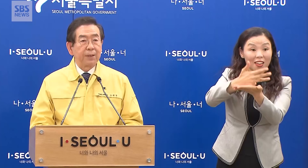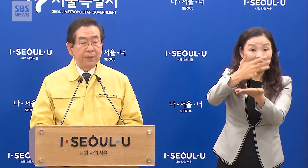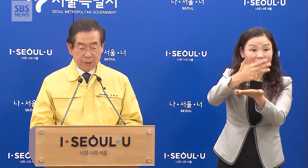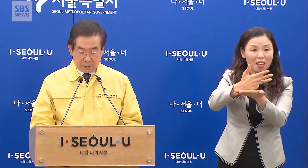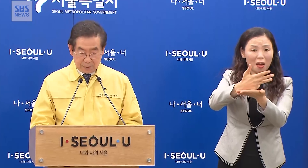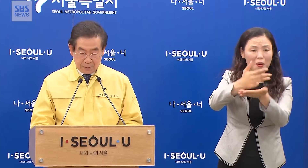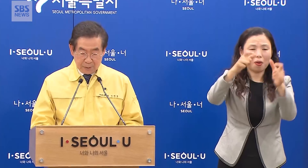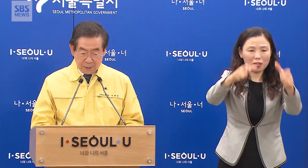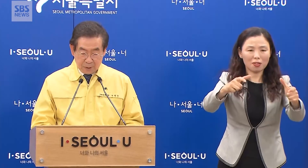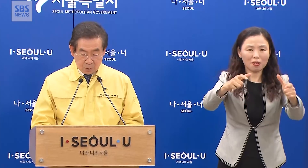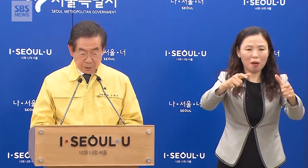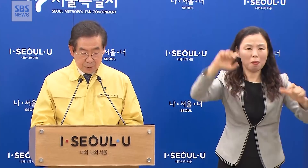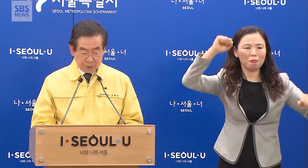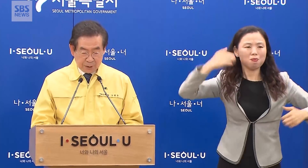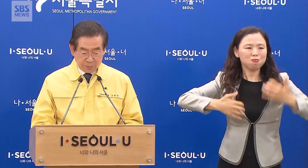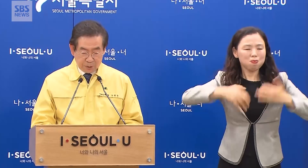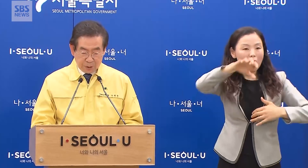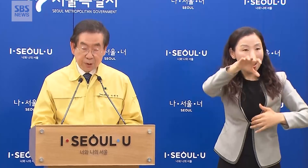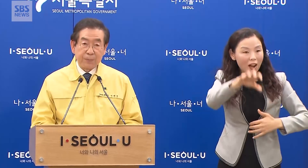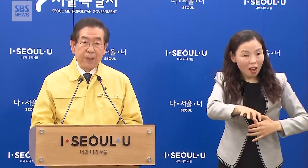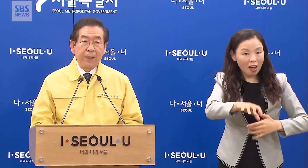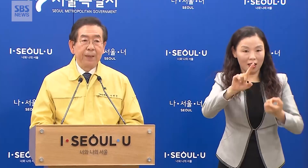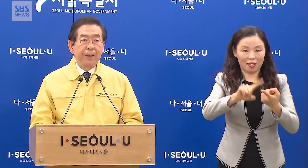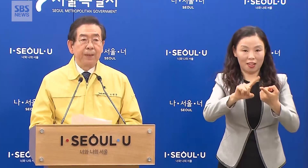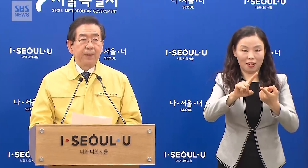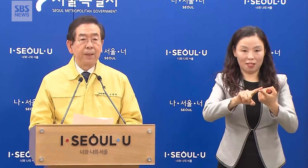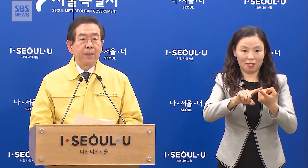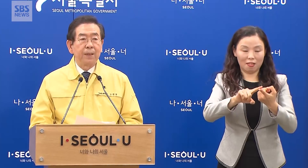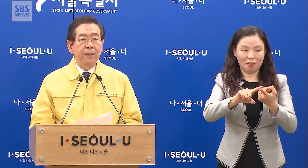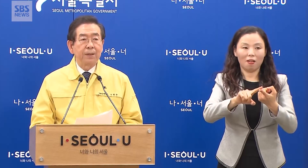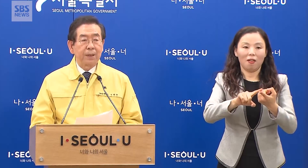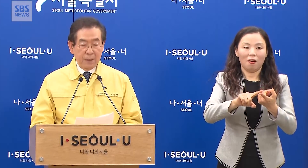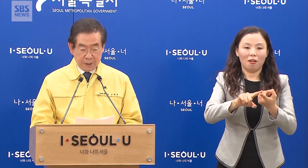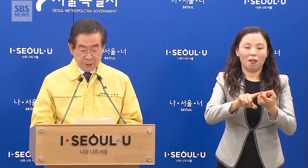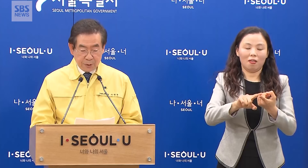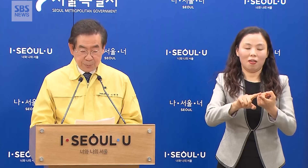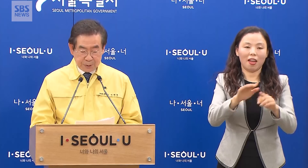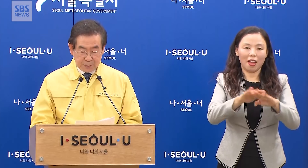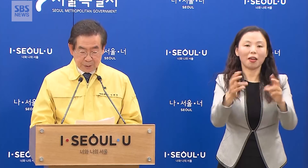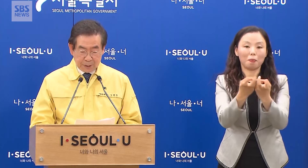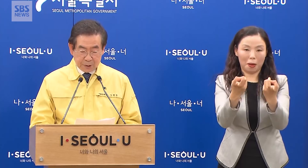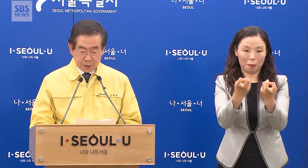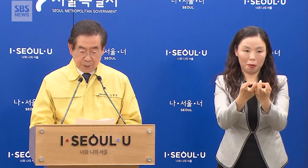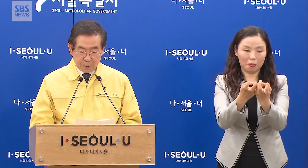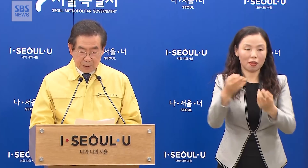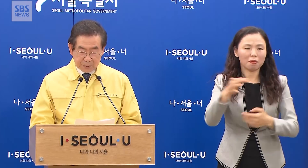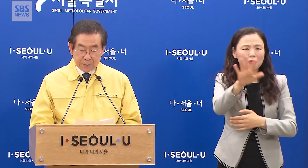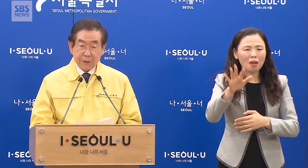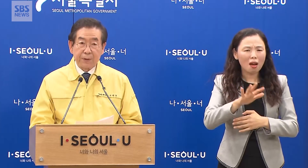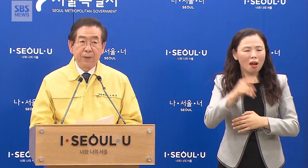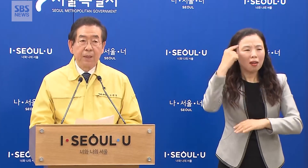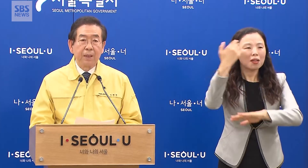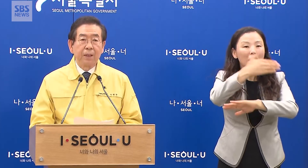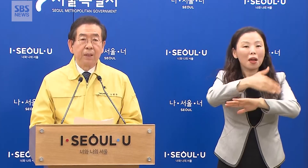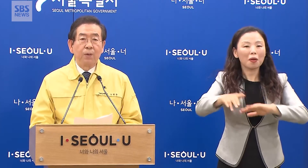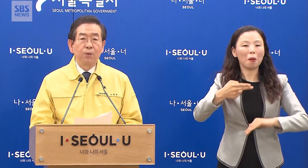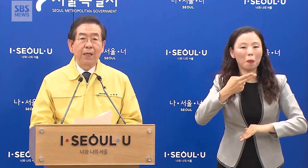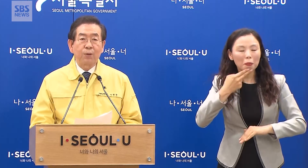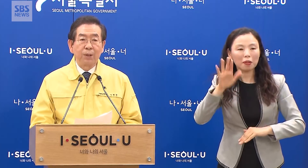대책 현황에 대해서 말씀을 드리겠습니다 아 제가 예정에 없이 이렇게 측 발표에 나선 것은